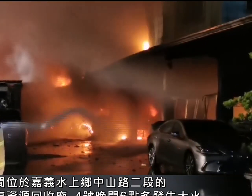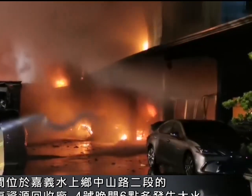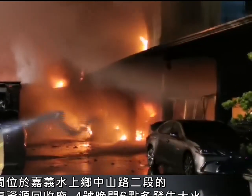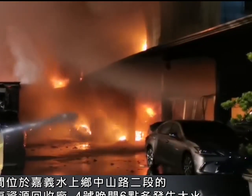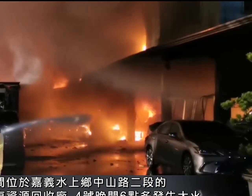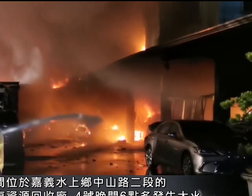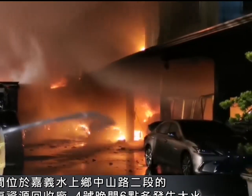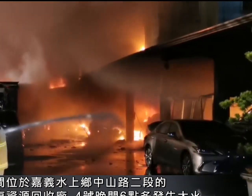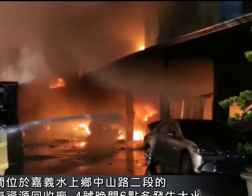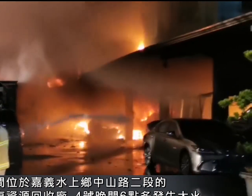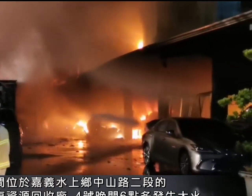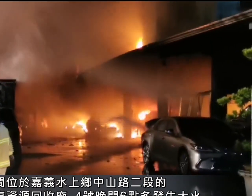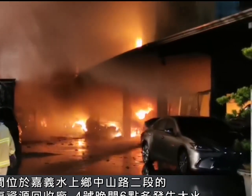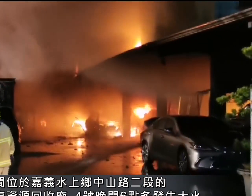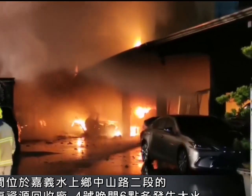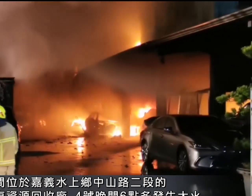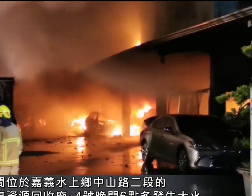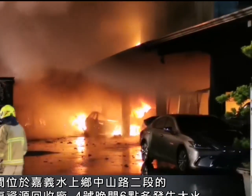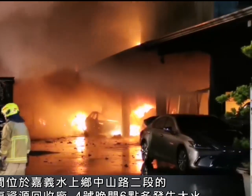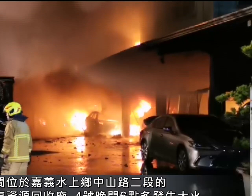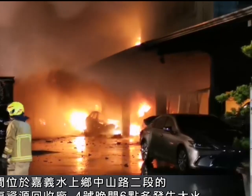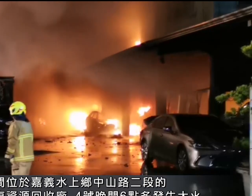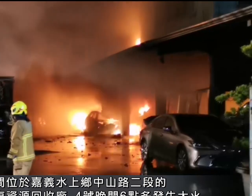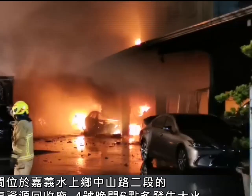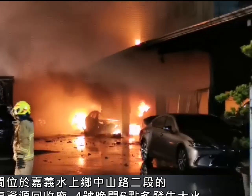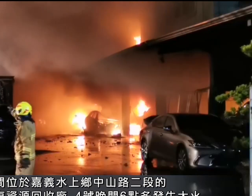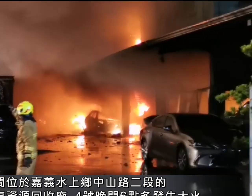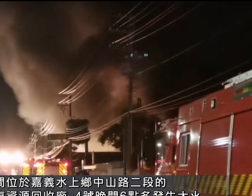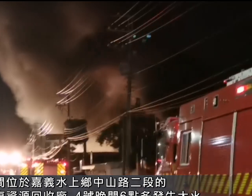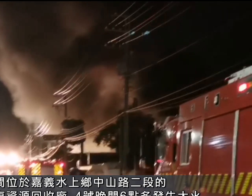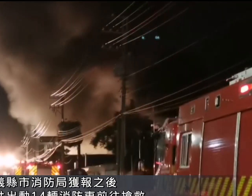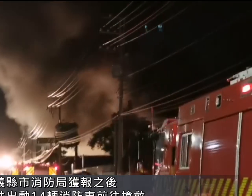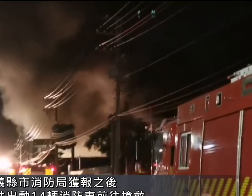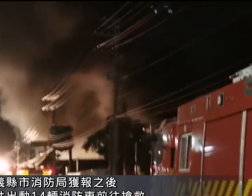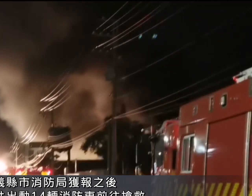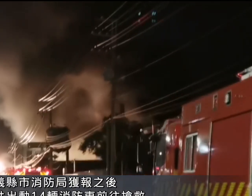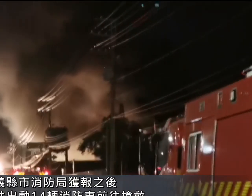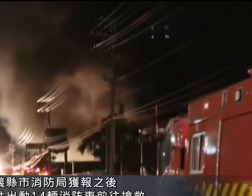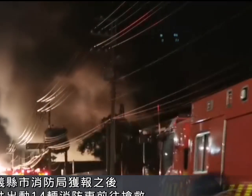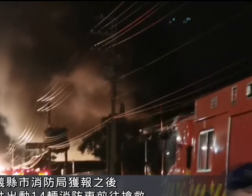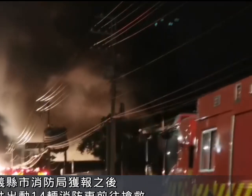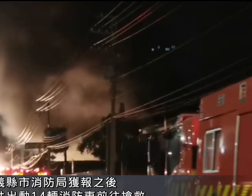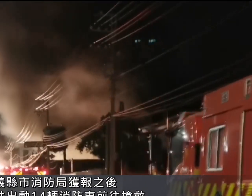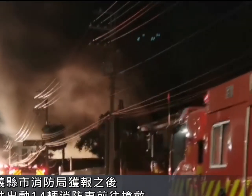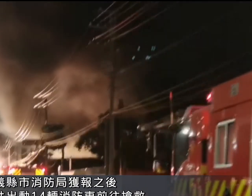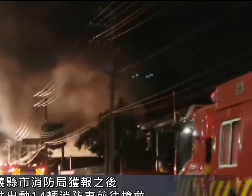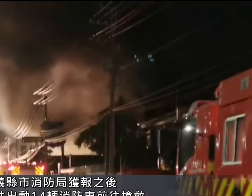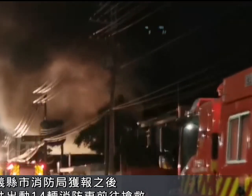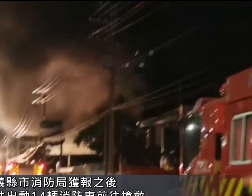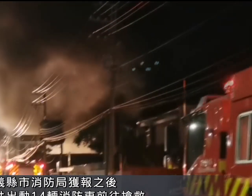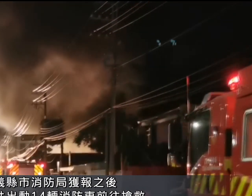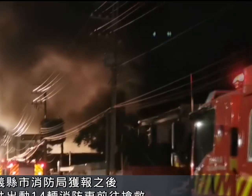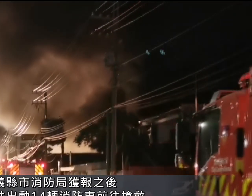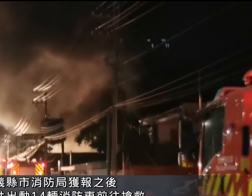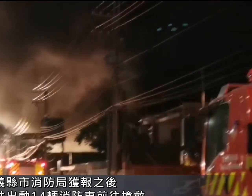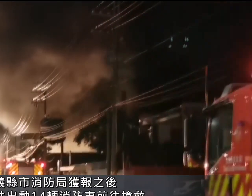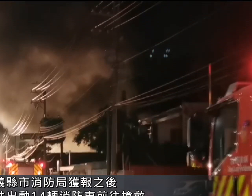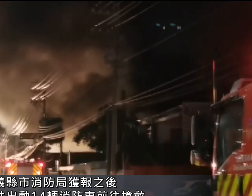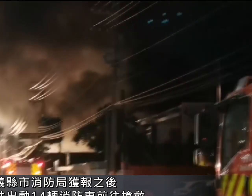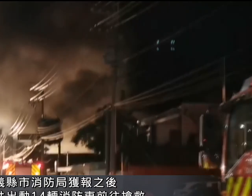资源回收厂，四号晚间六点多发生大火。嘉义县市消防局获报之后，一共出动14辆消防车前